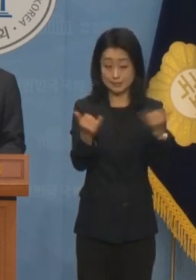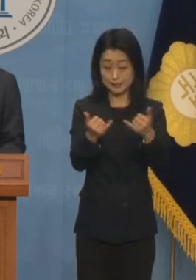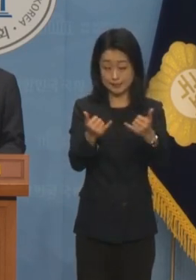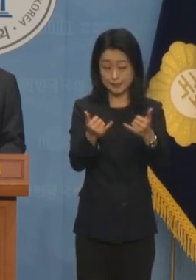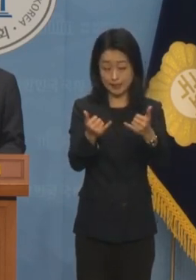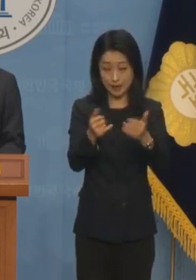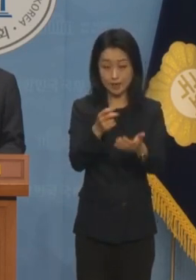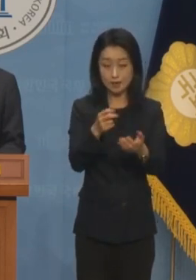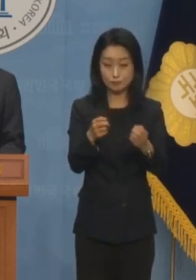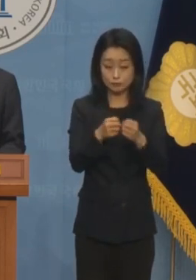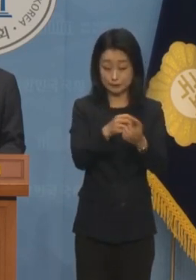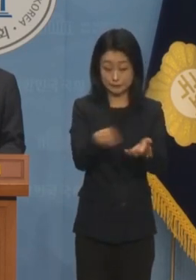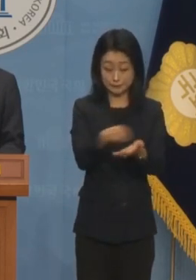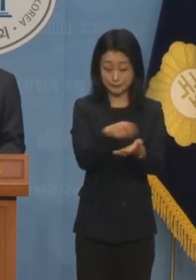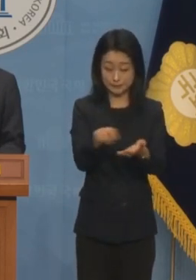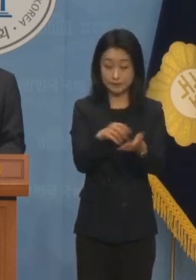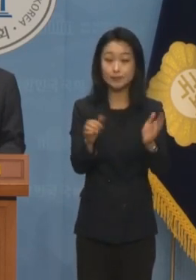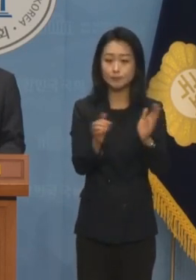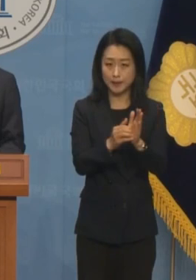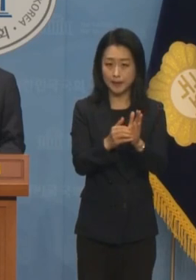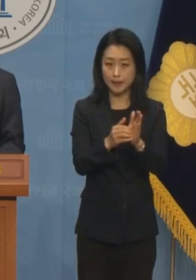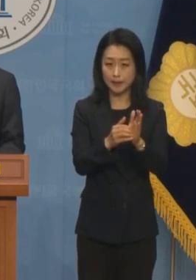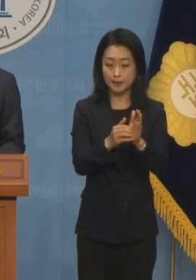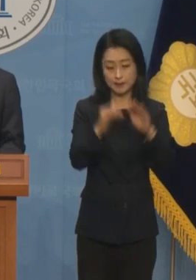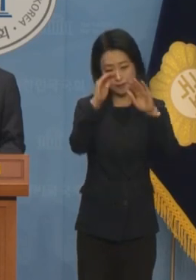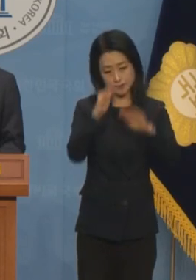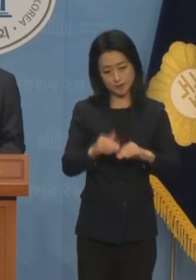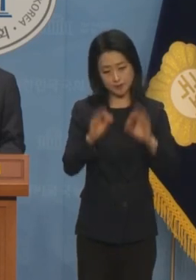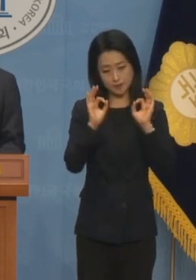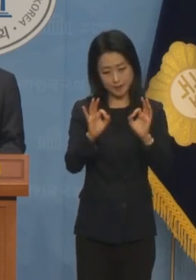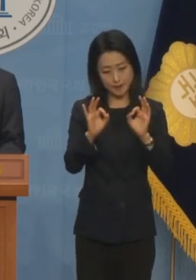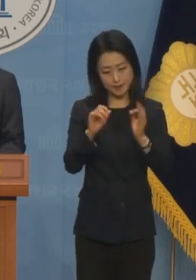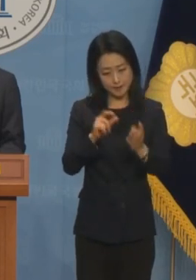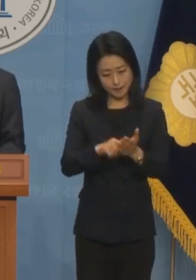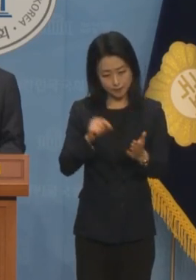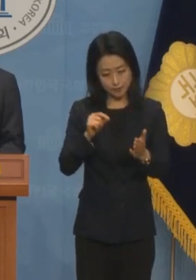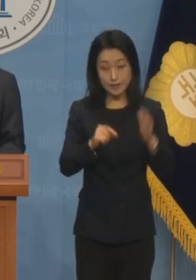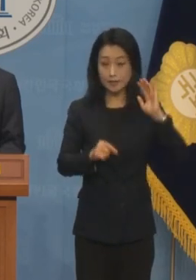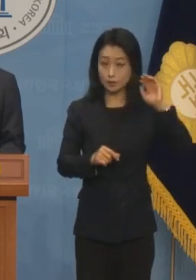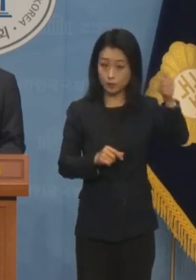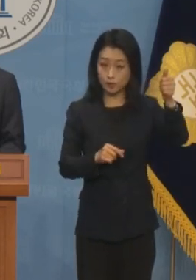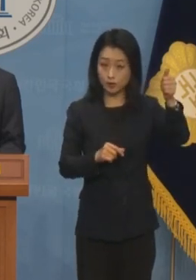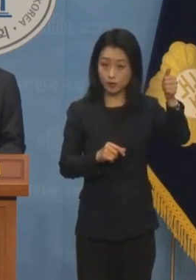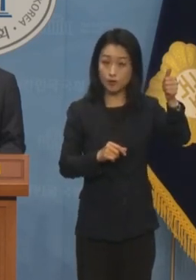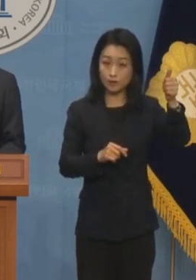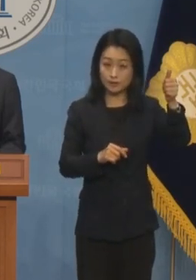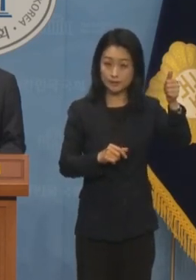메시지를 주고받았습니다. 이 사실로 미루어 볼 때 대통령실의 관여 정황은